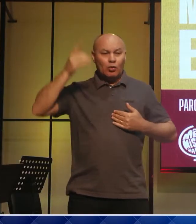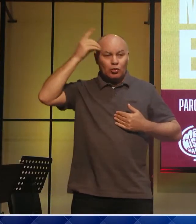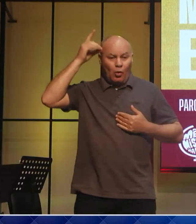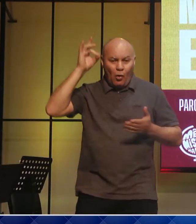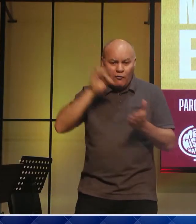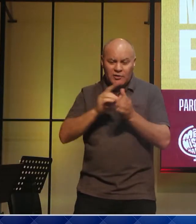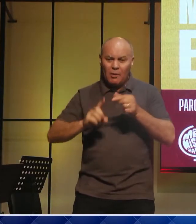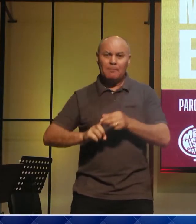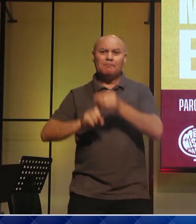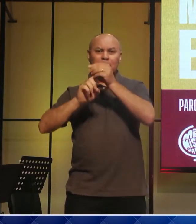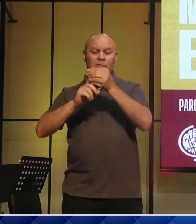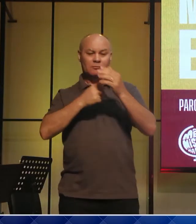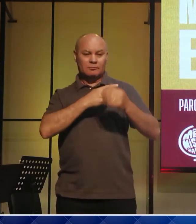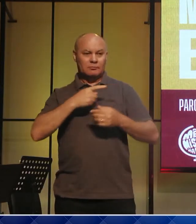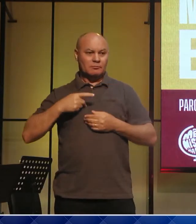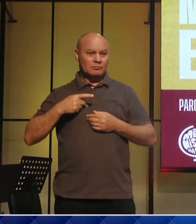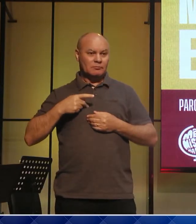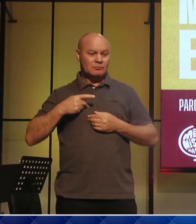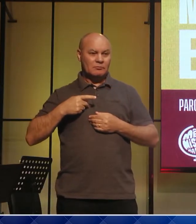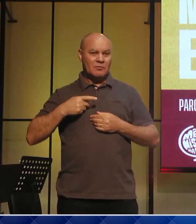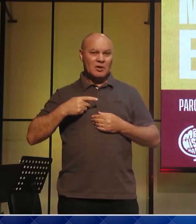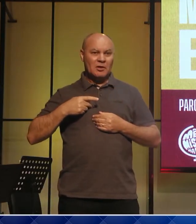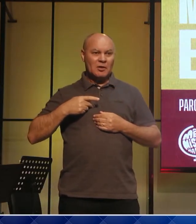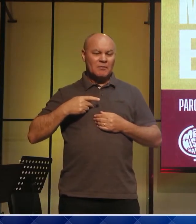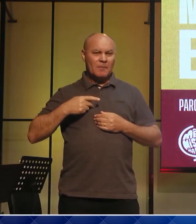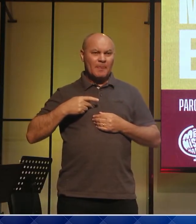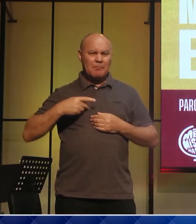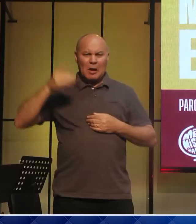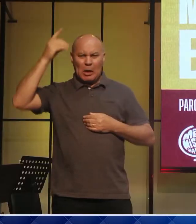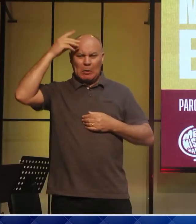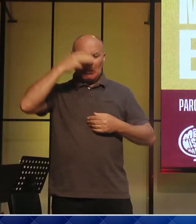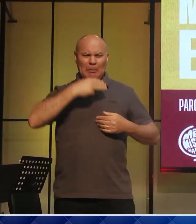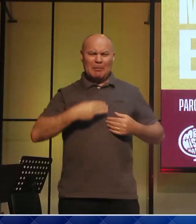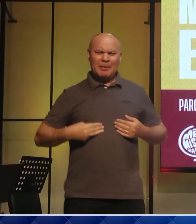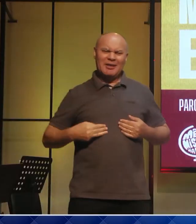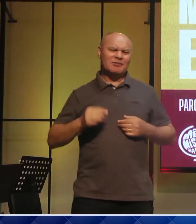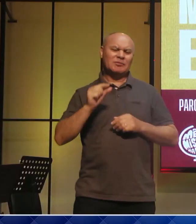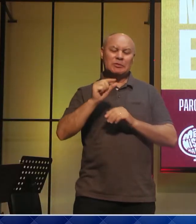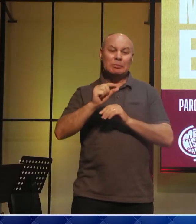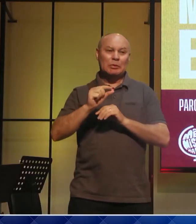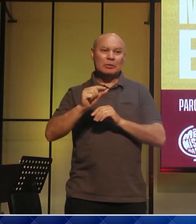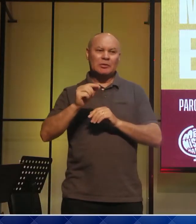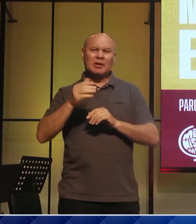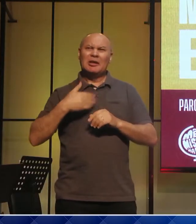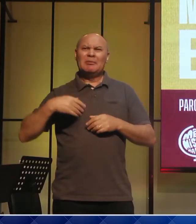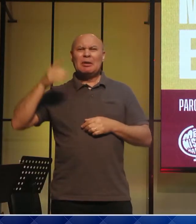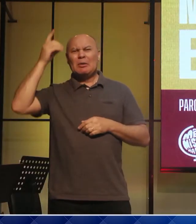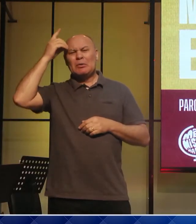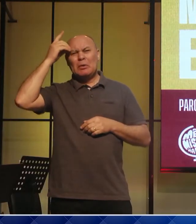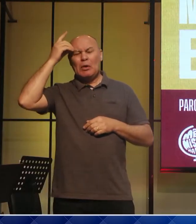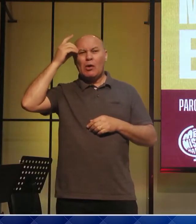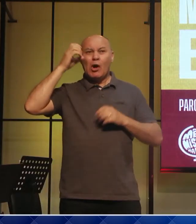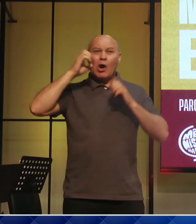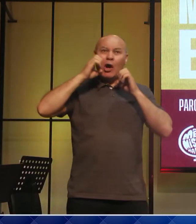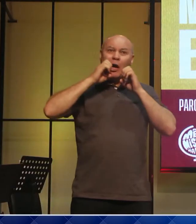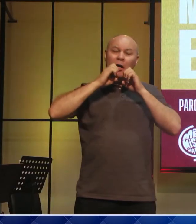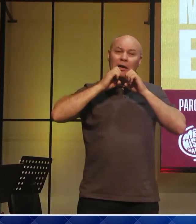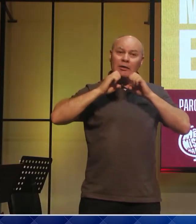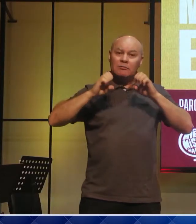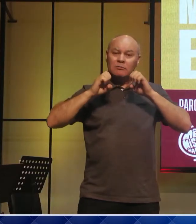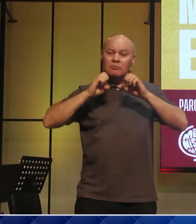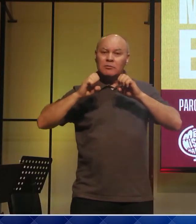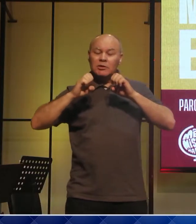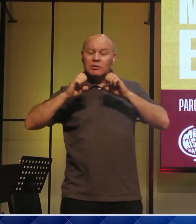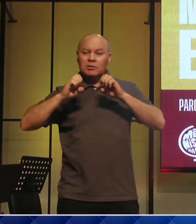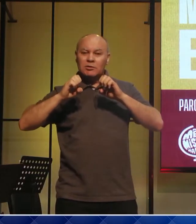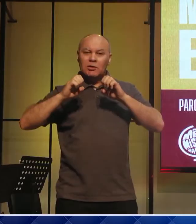mestre eu tenho muito pouco. De evangelista, quase igual um mestre. O que eu